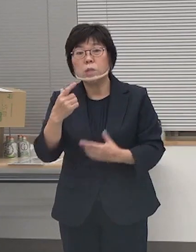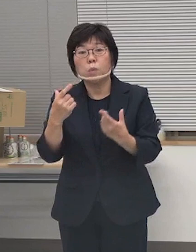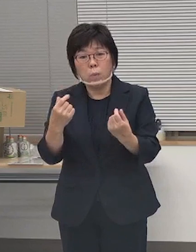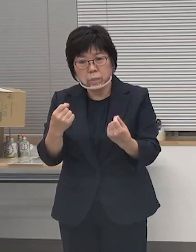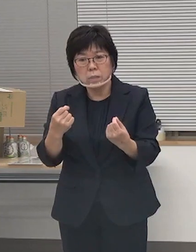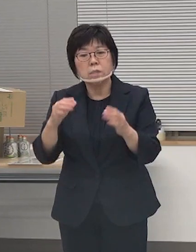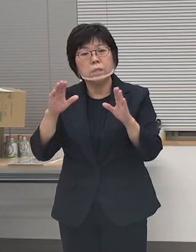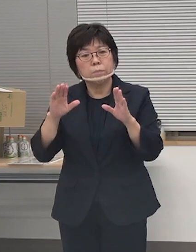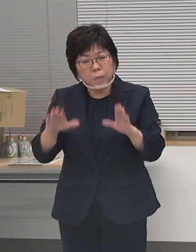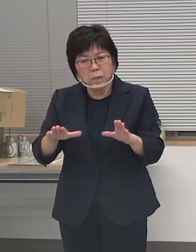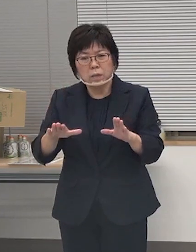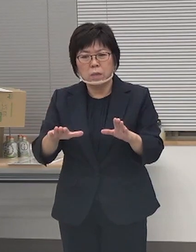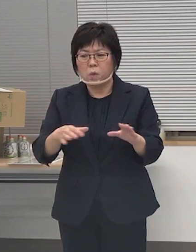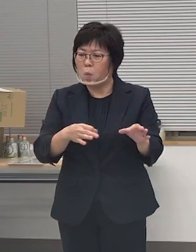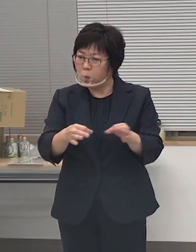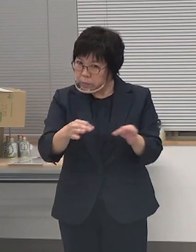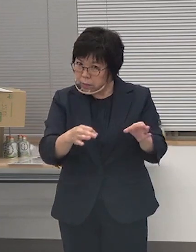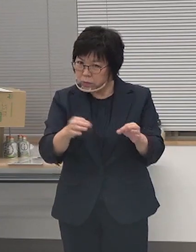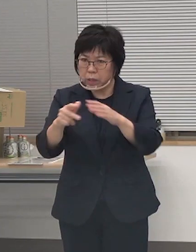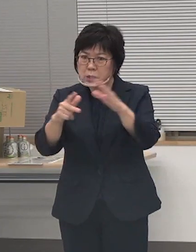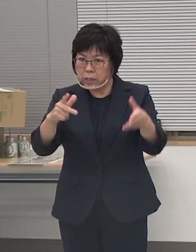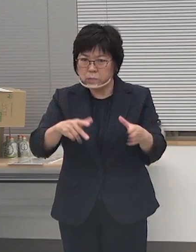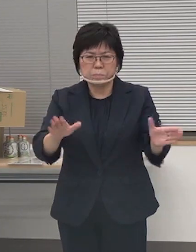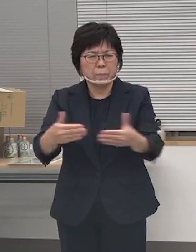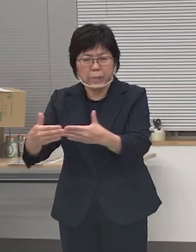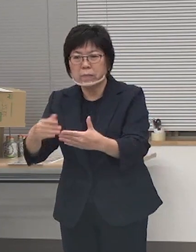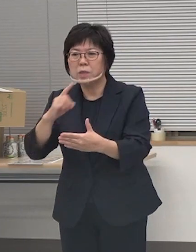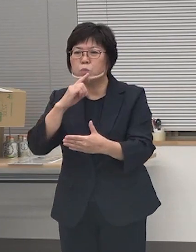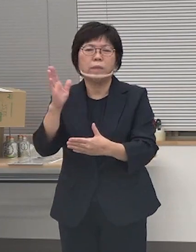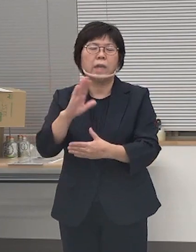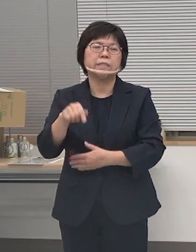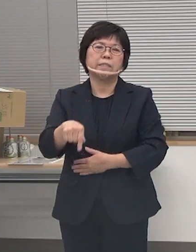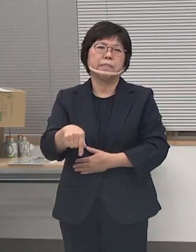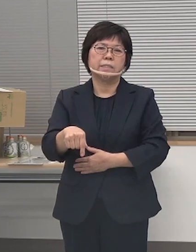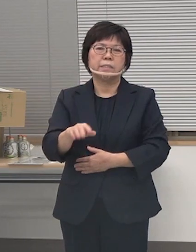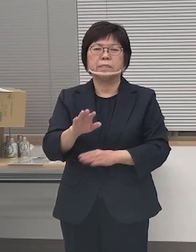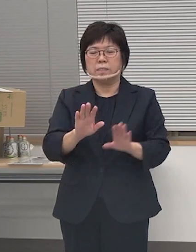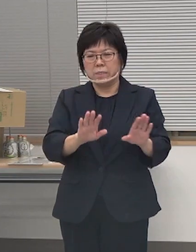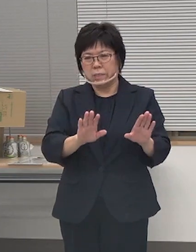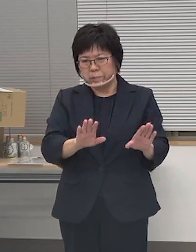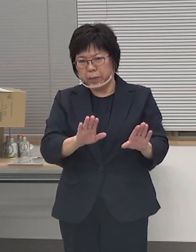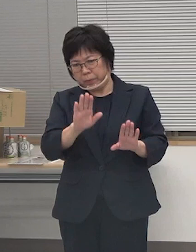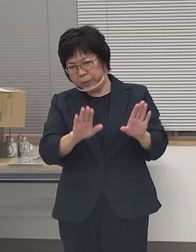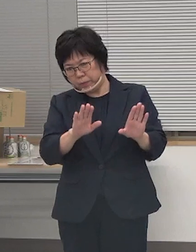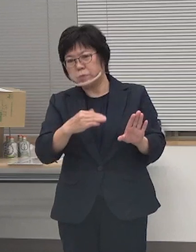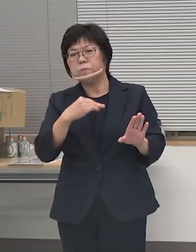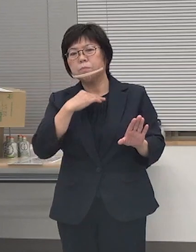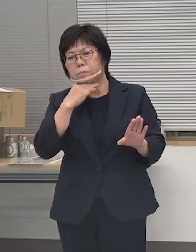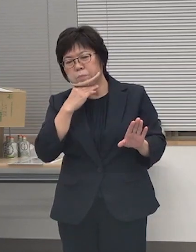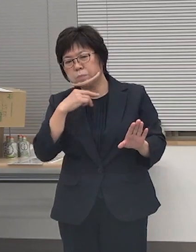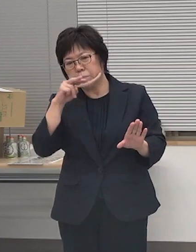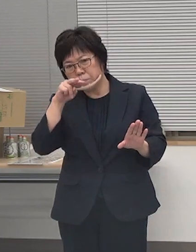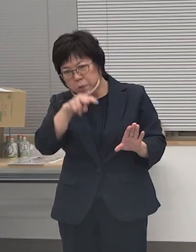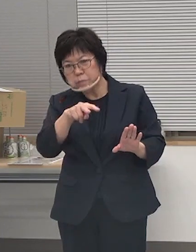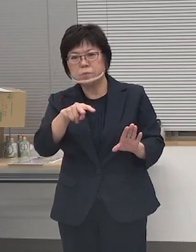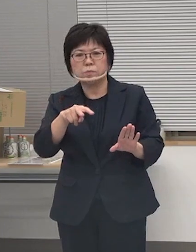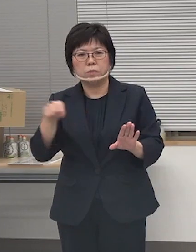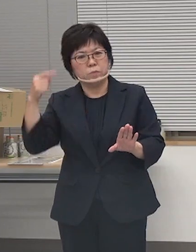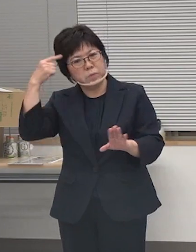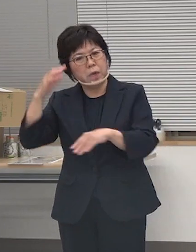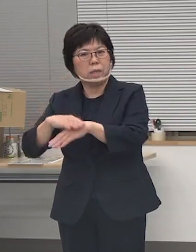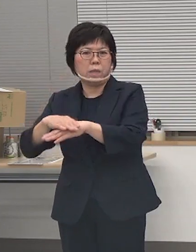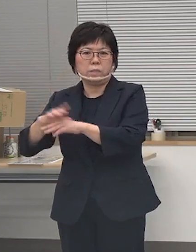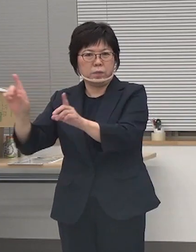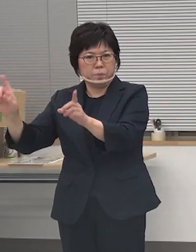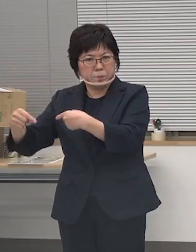日の結論としては、ただの一人方も再陽性の検討をするべきという方はおられませんでした。